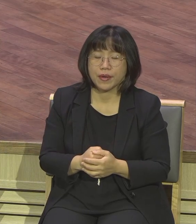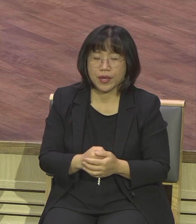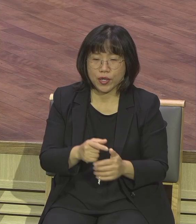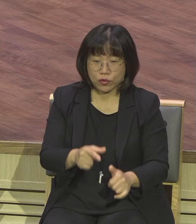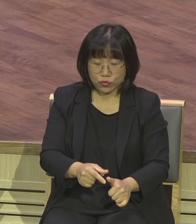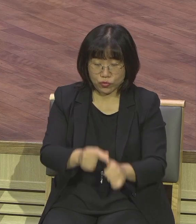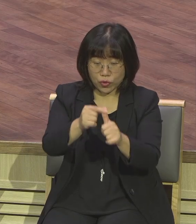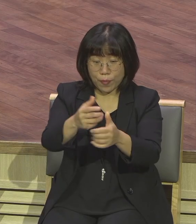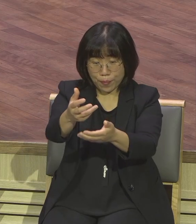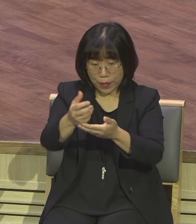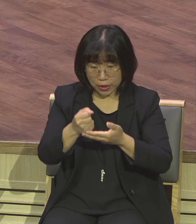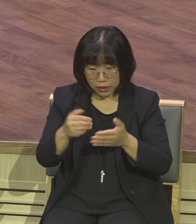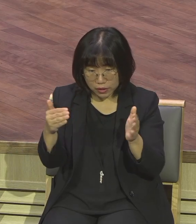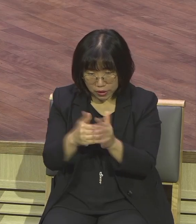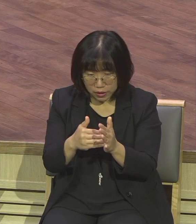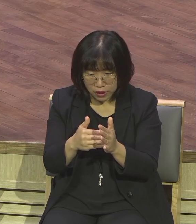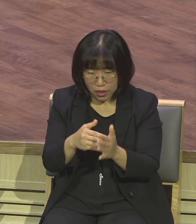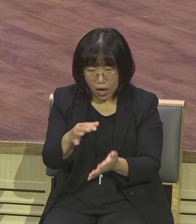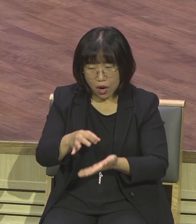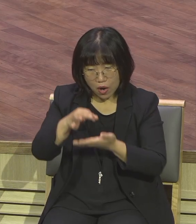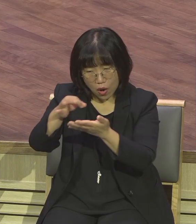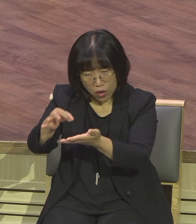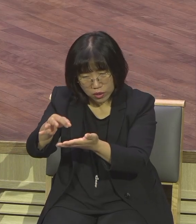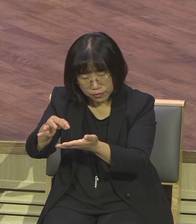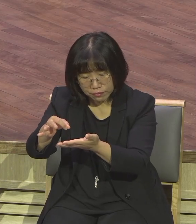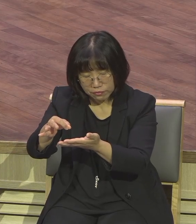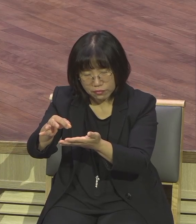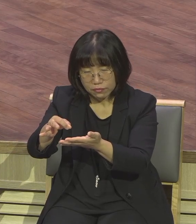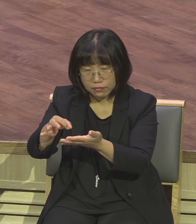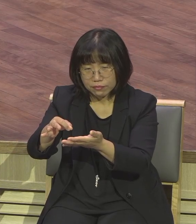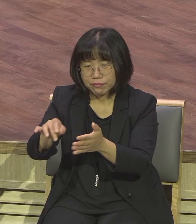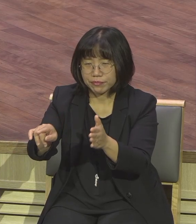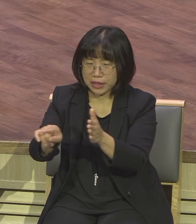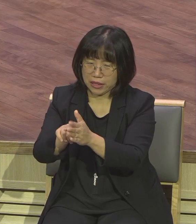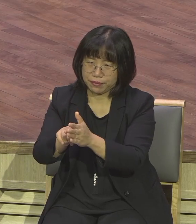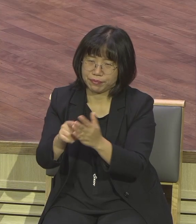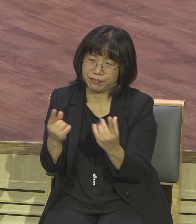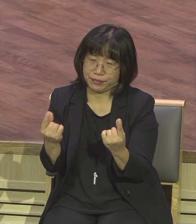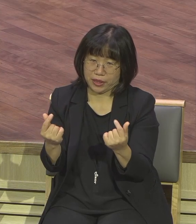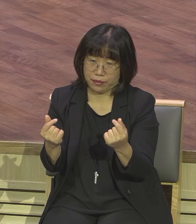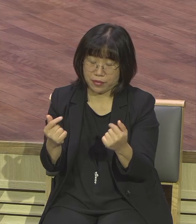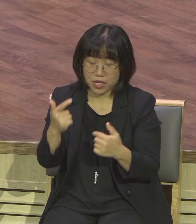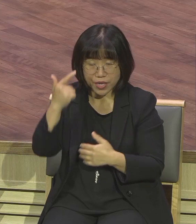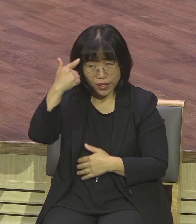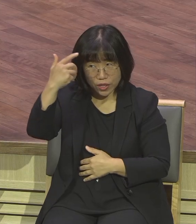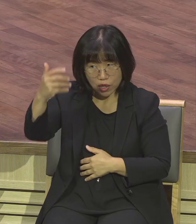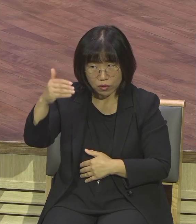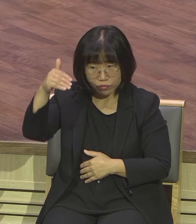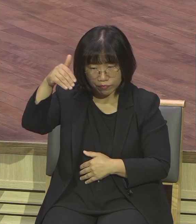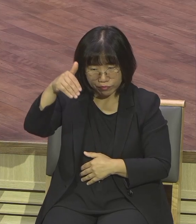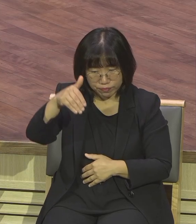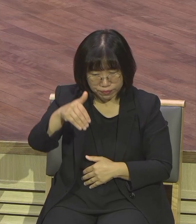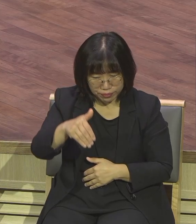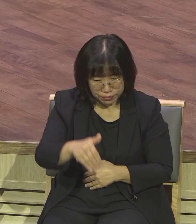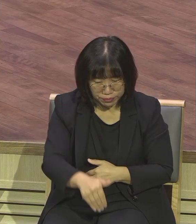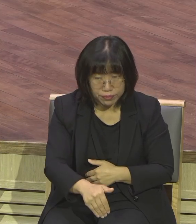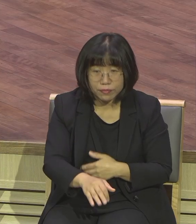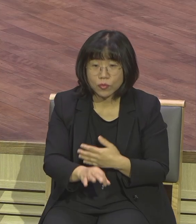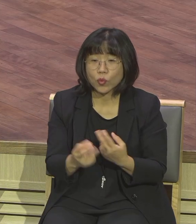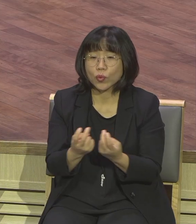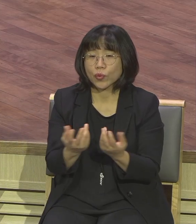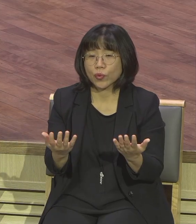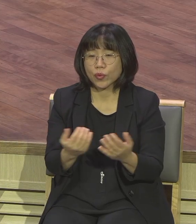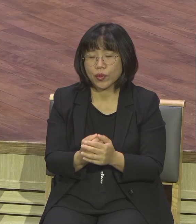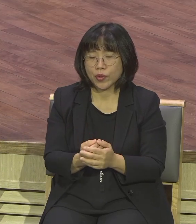구원받은 하나님 자녀들이 그래요. 그러니까 구원받은 자녀가 영적으로 다운되고 하나님과 가까이 하지 못하고